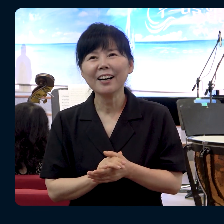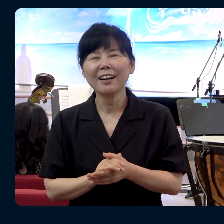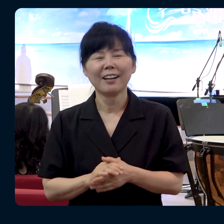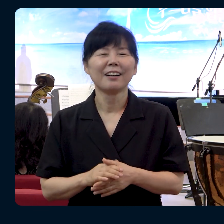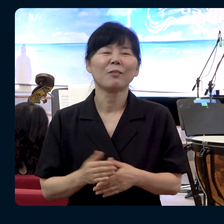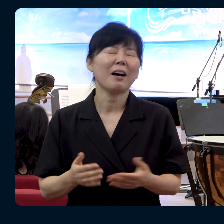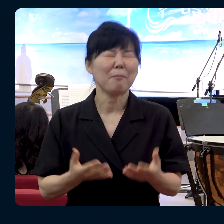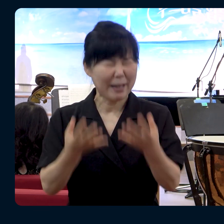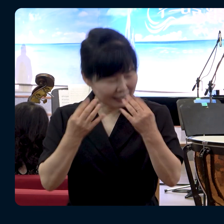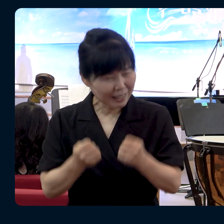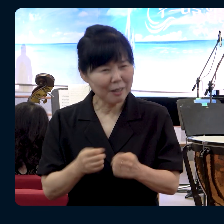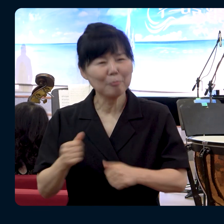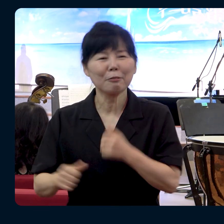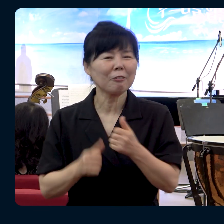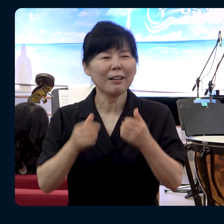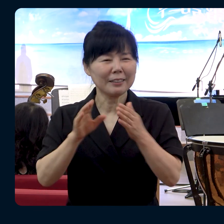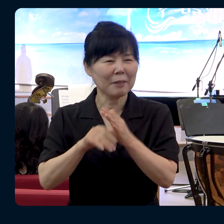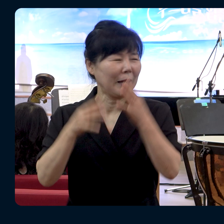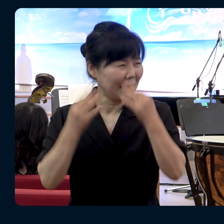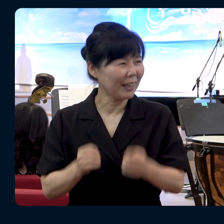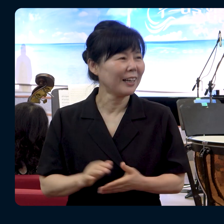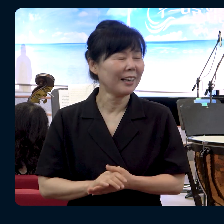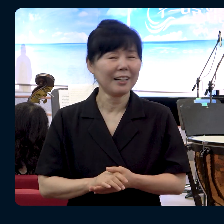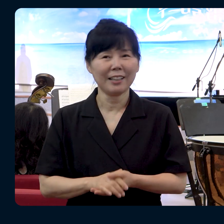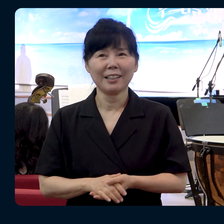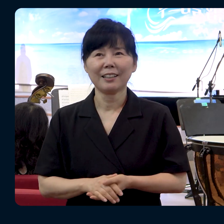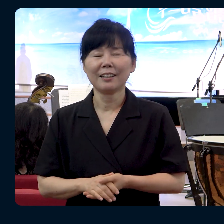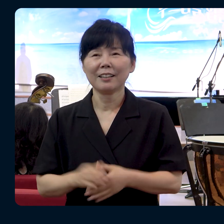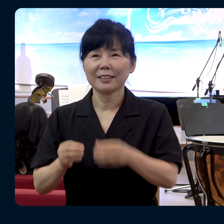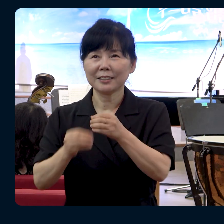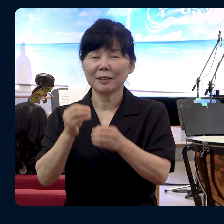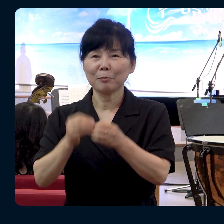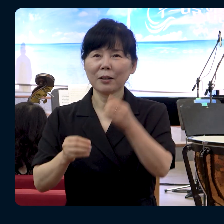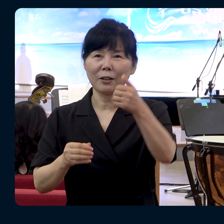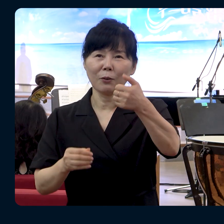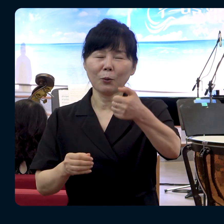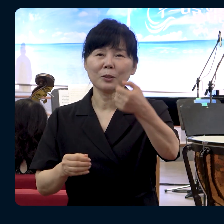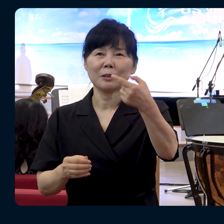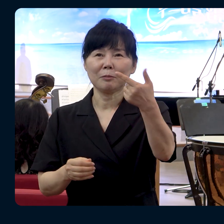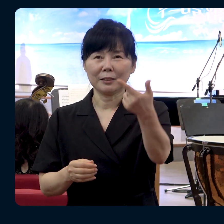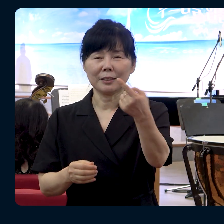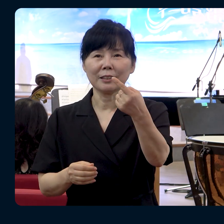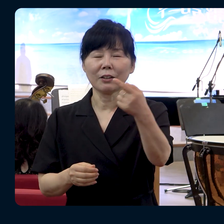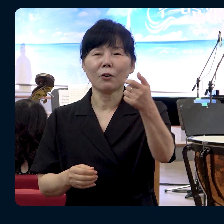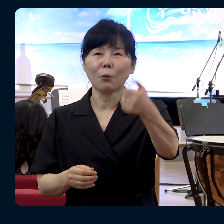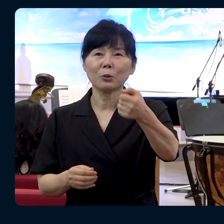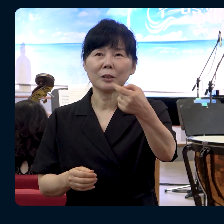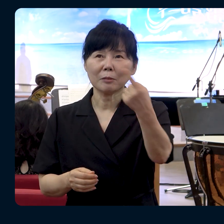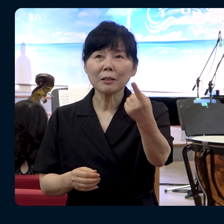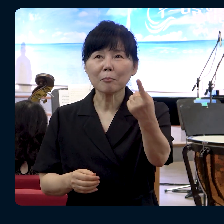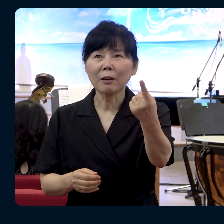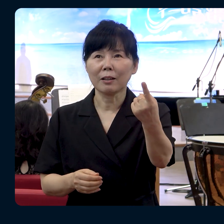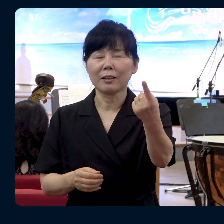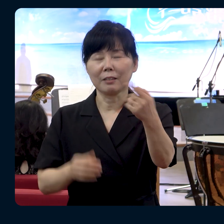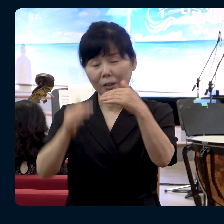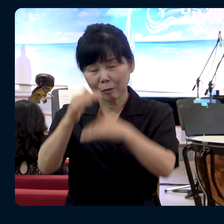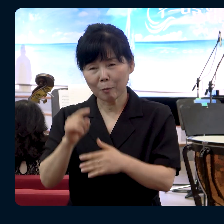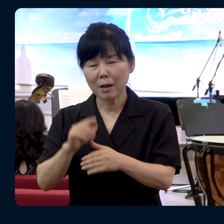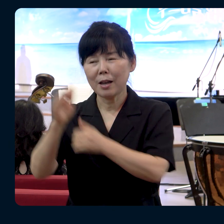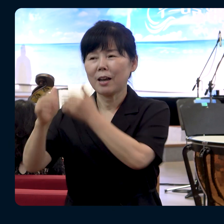수두룩 할 겁니다. 다윗은 시편 51편에서 하나님이여 내 속에 정한 마음을